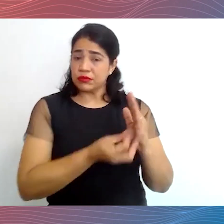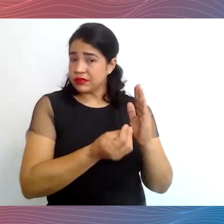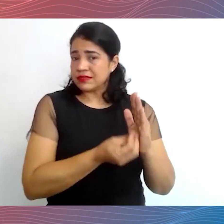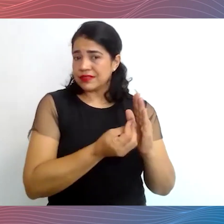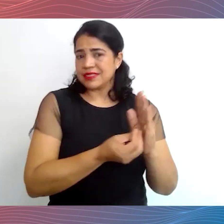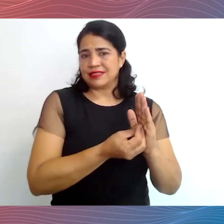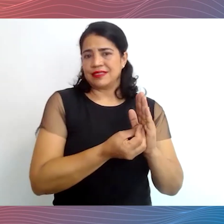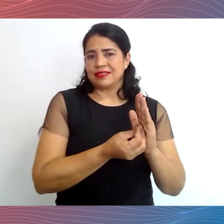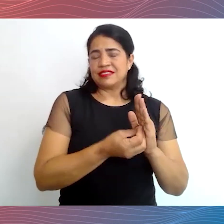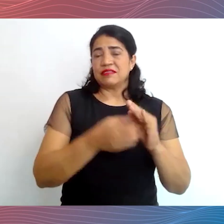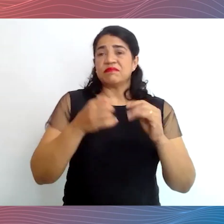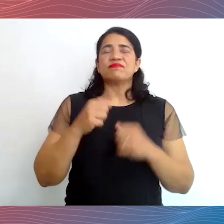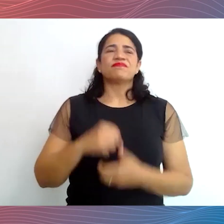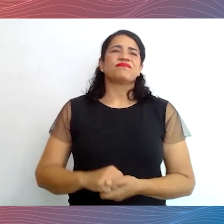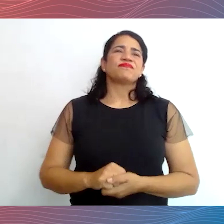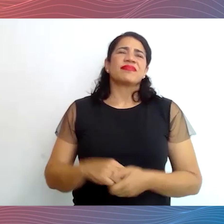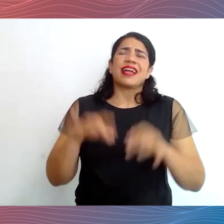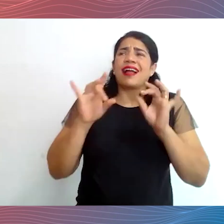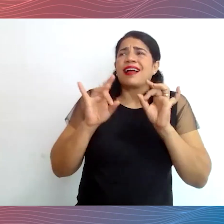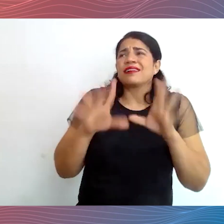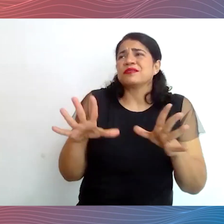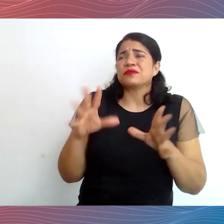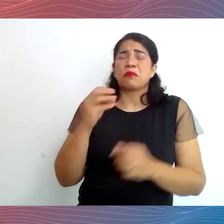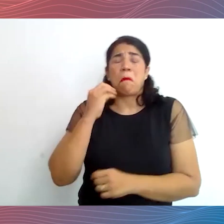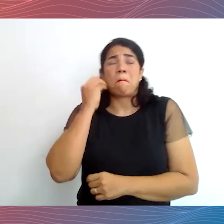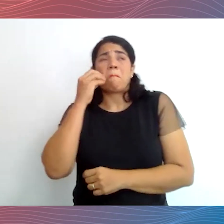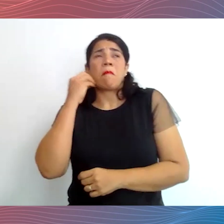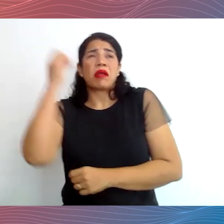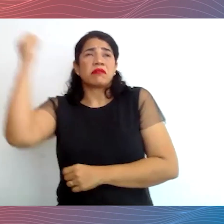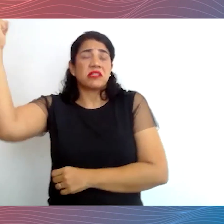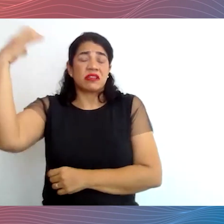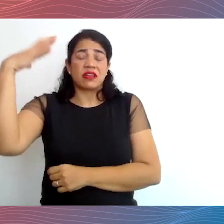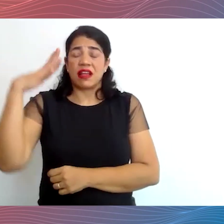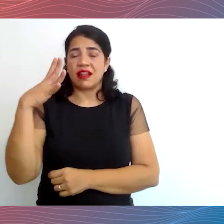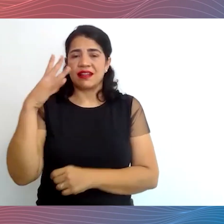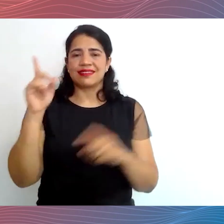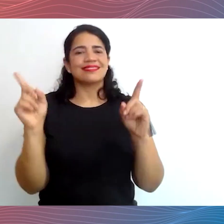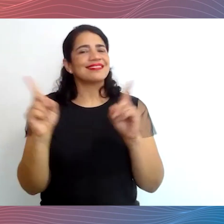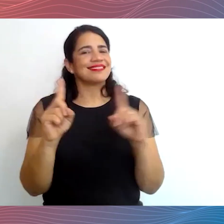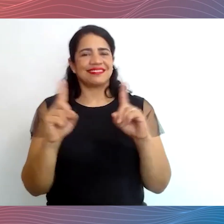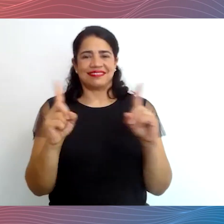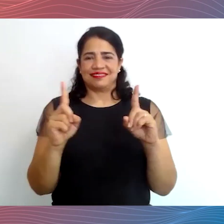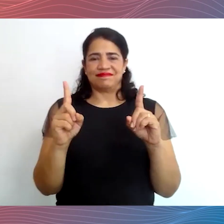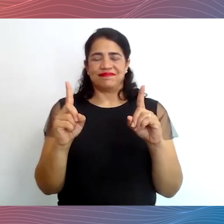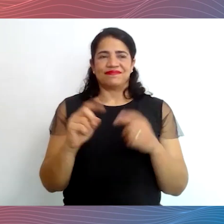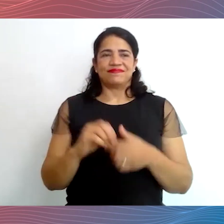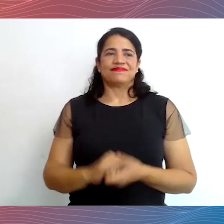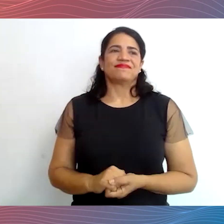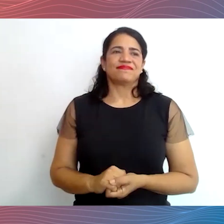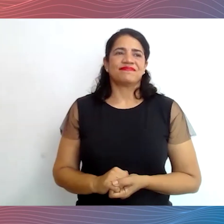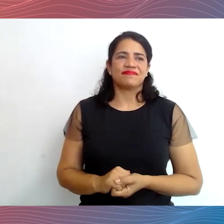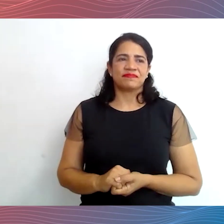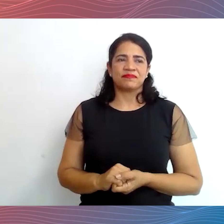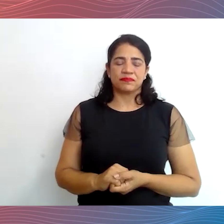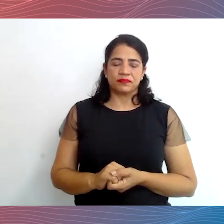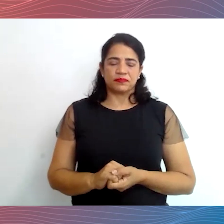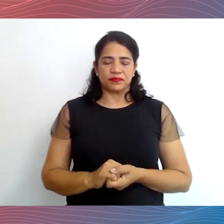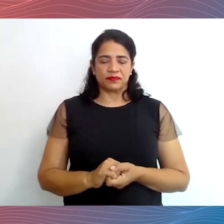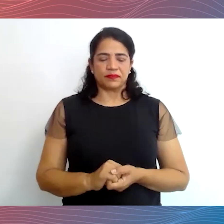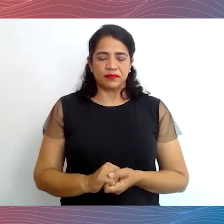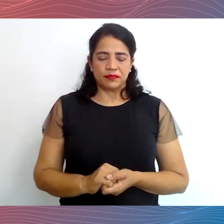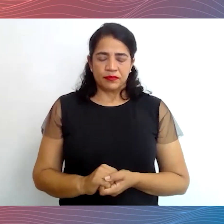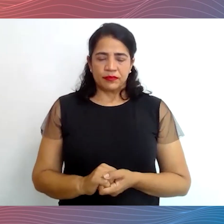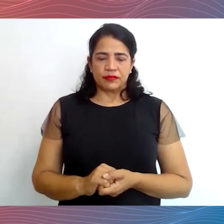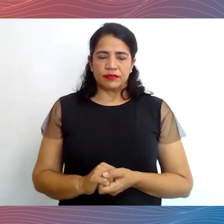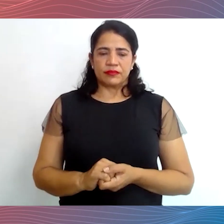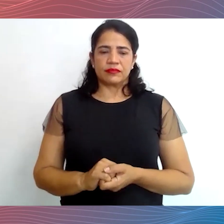isso? Marido desfruta da graça, esposa desfruta da graça, da palavra, imersão na palavra e tal, e chega em casa e só brigam,